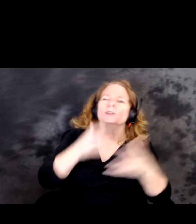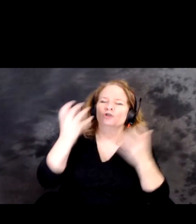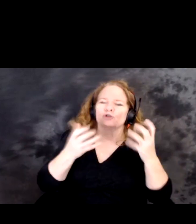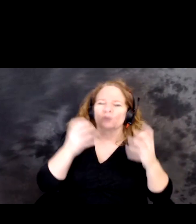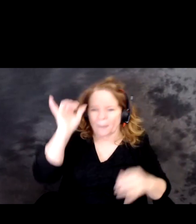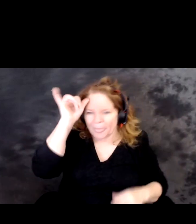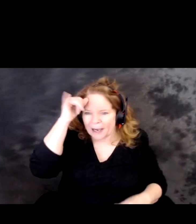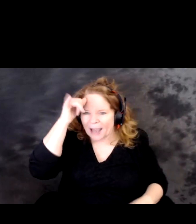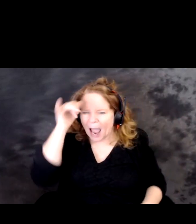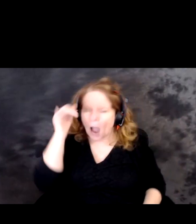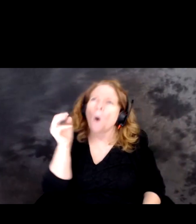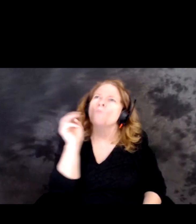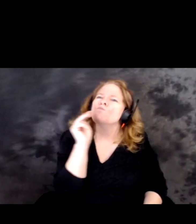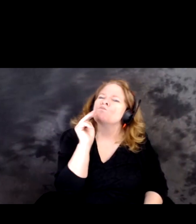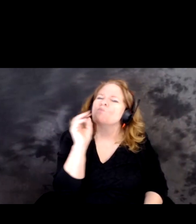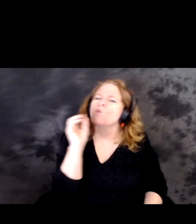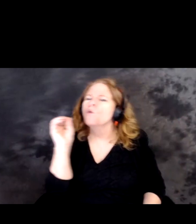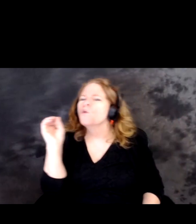Decía la vaca.